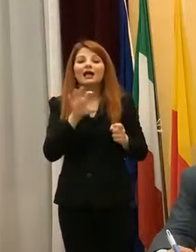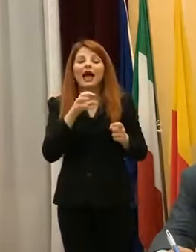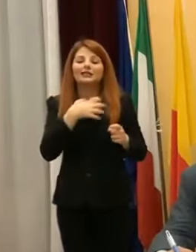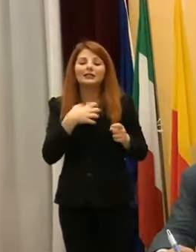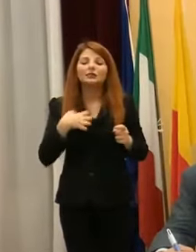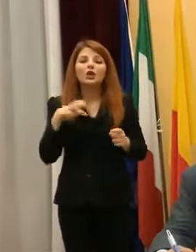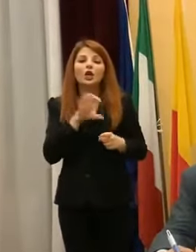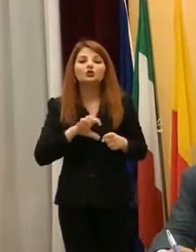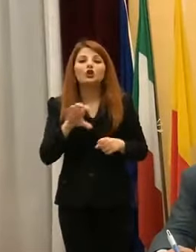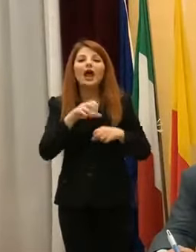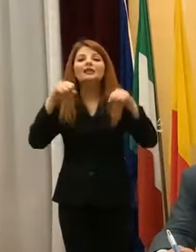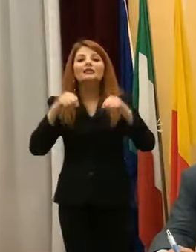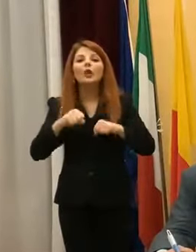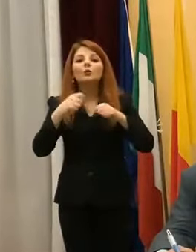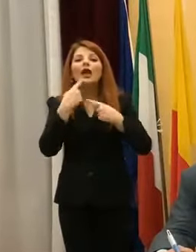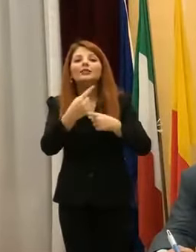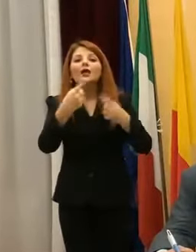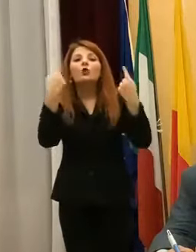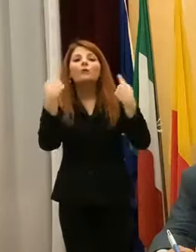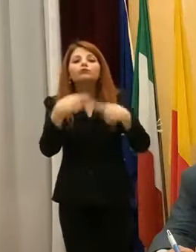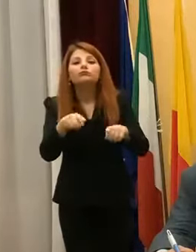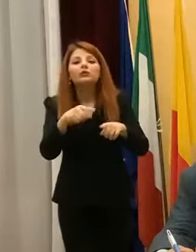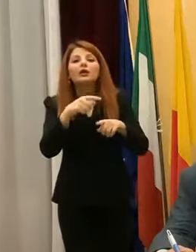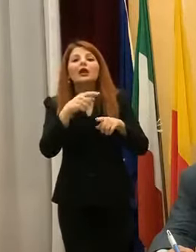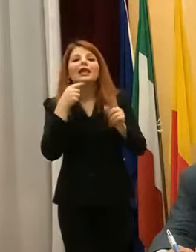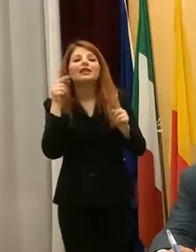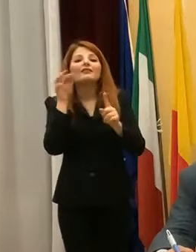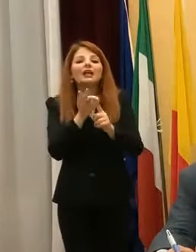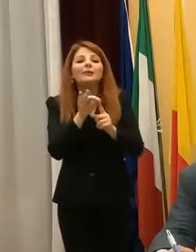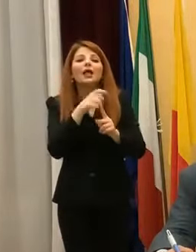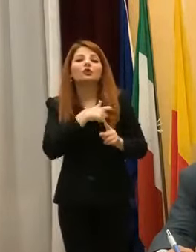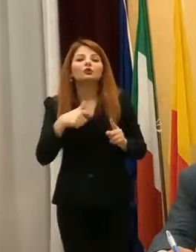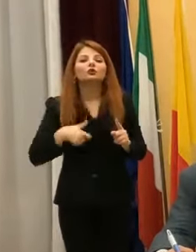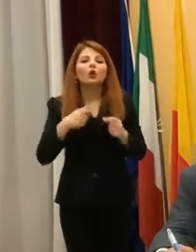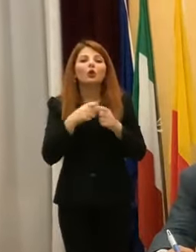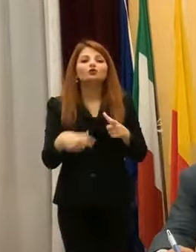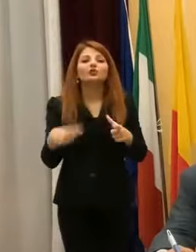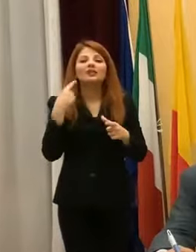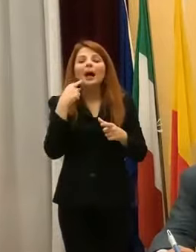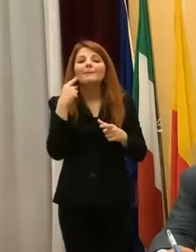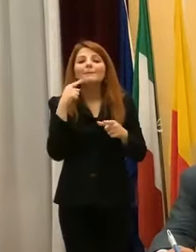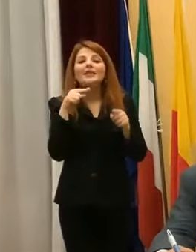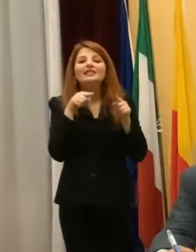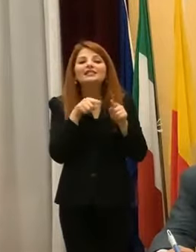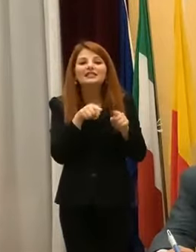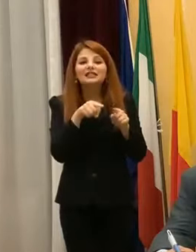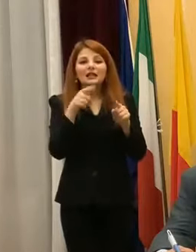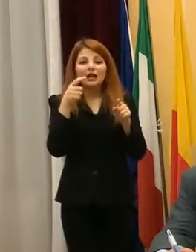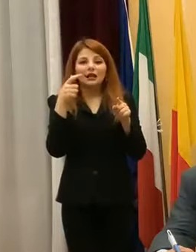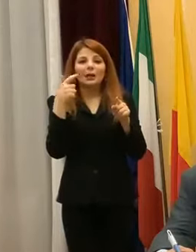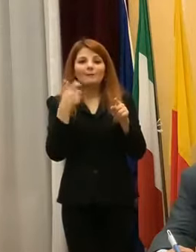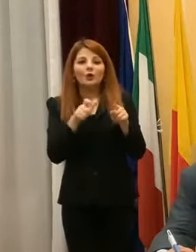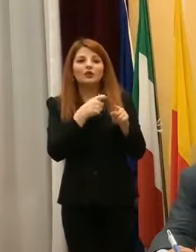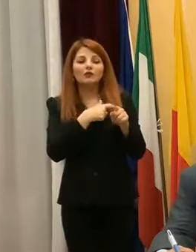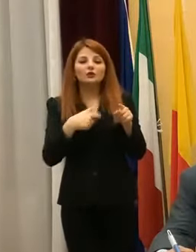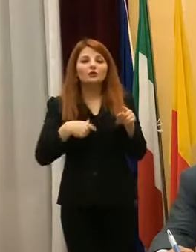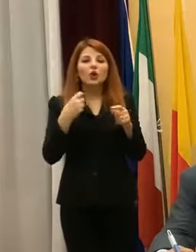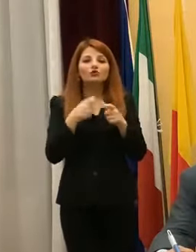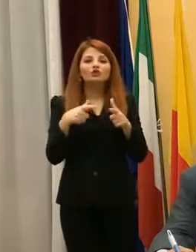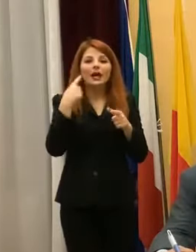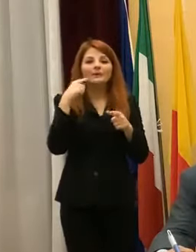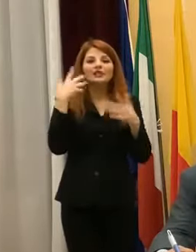indirizzata pubblicamente al sindaco della città di Messina, in ordine alla richiesta formulata da quest'ultimo di